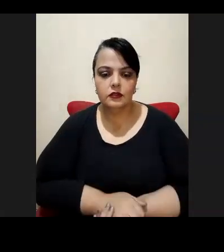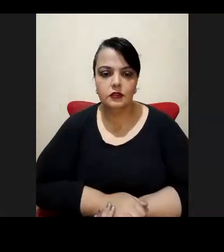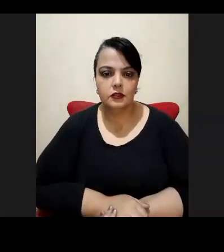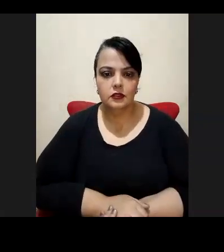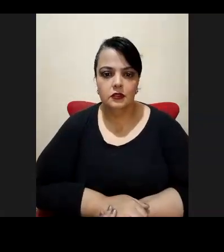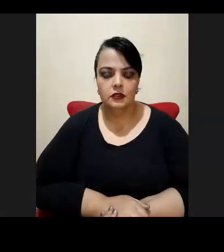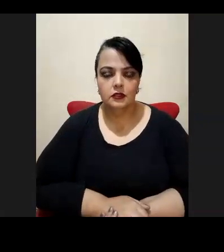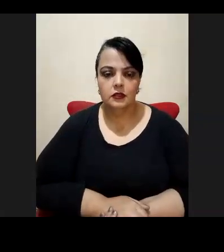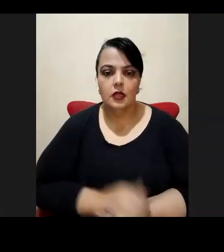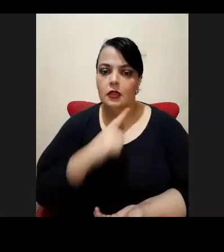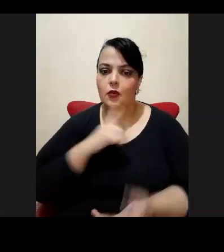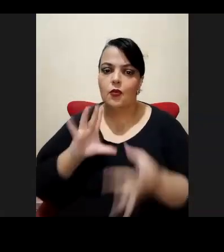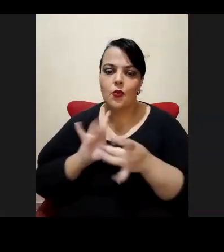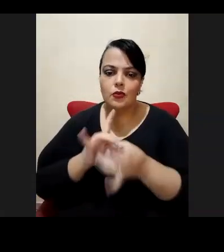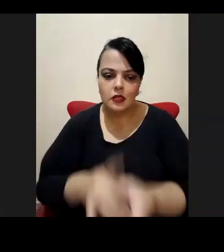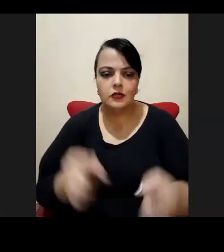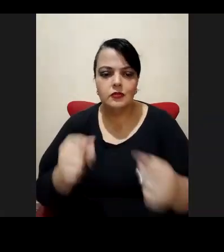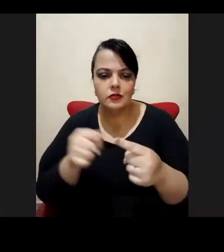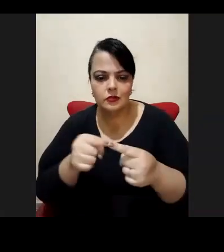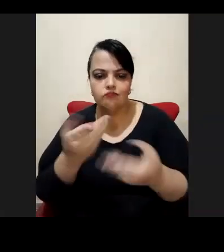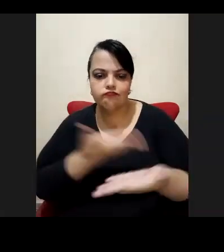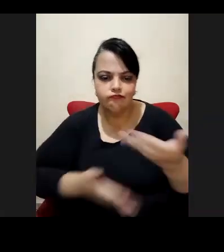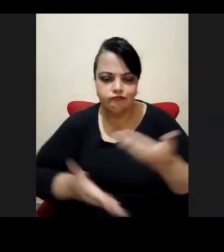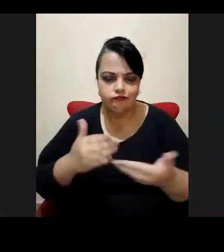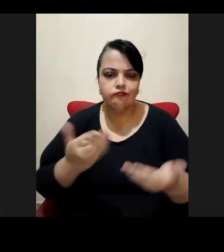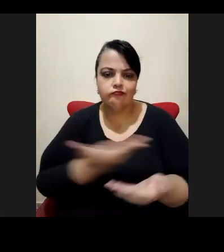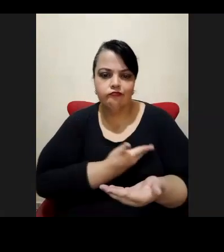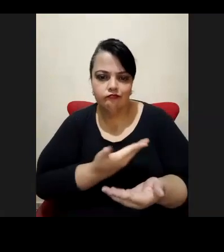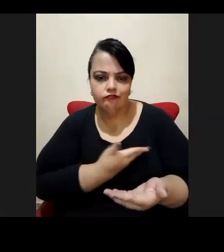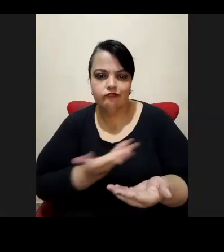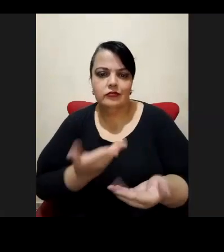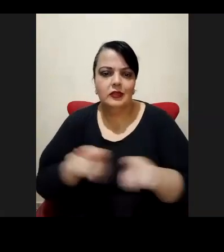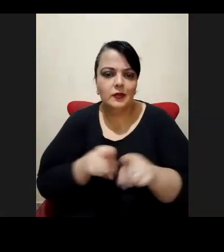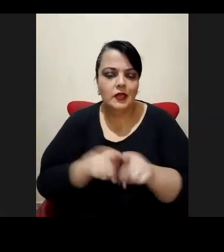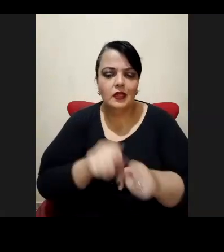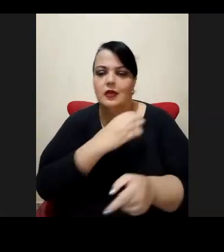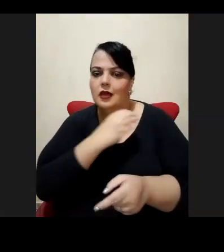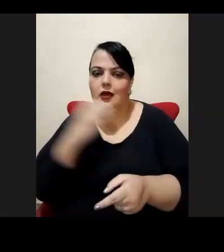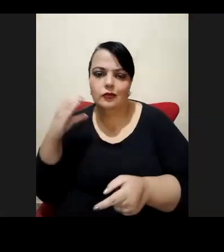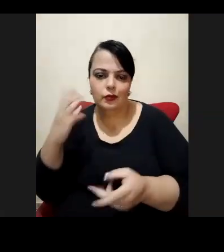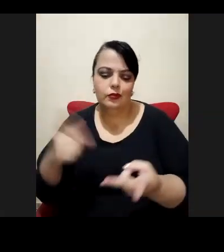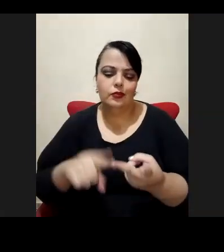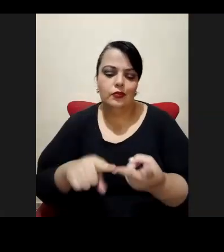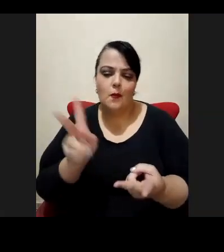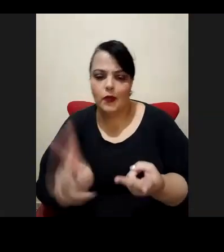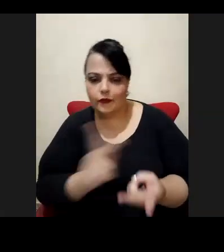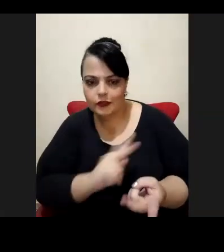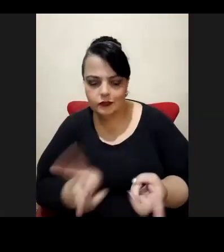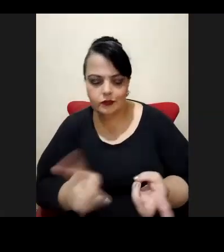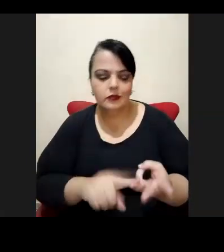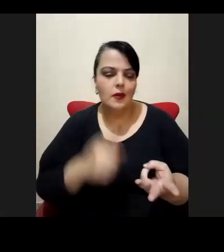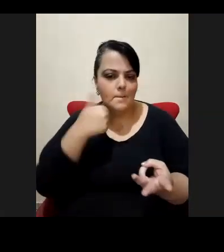nesse contexto dos seus pares e também de alguns adultos de referência, como professores e mesmo os pais,